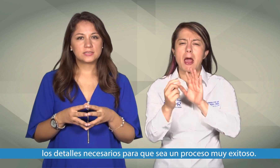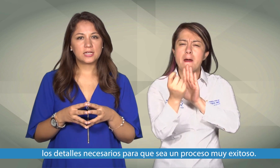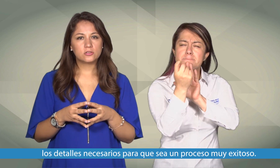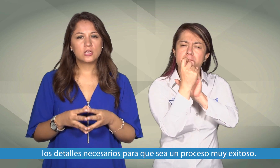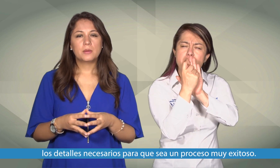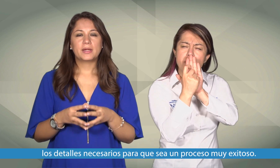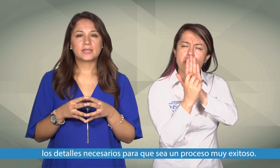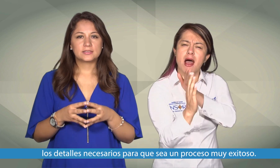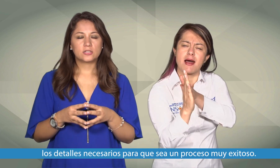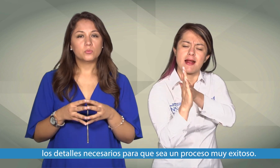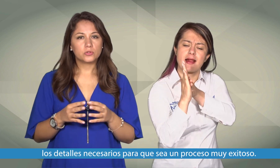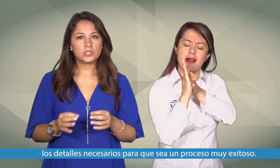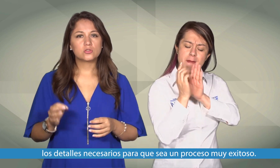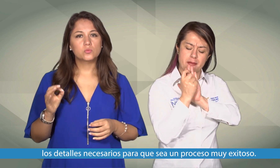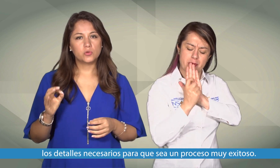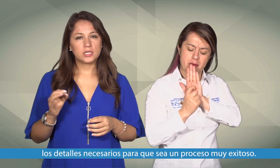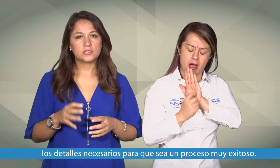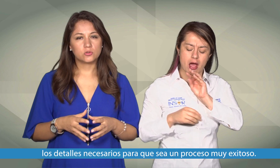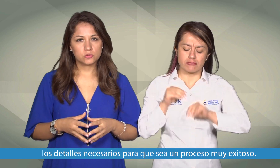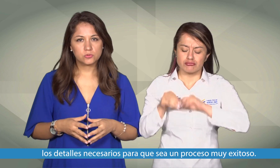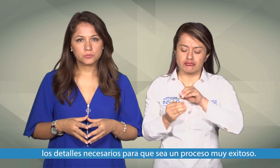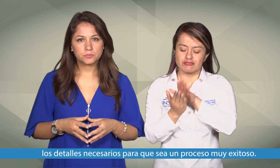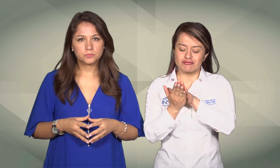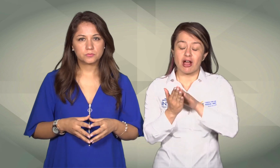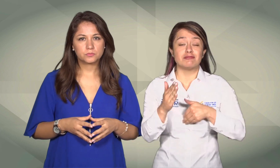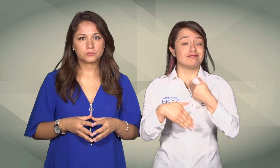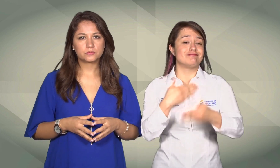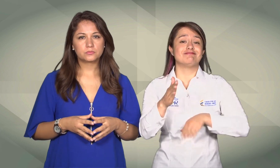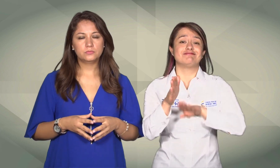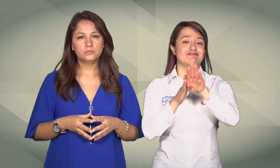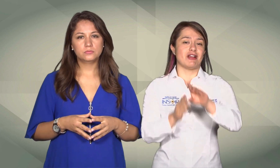detalles necesarios para que sea un proceso muy exitoso.